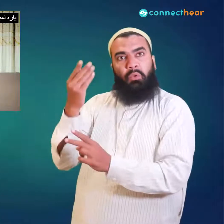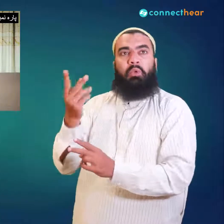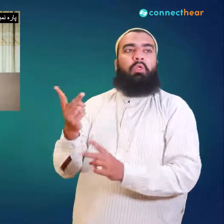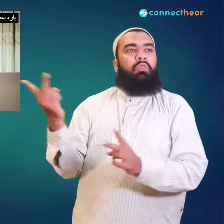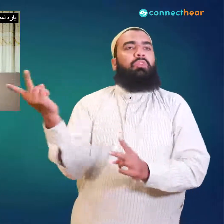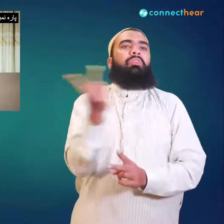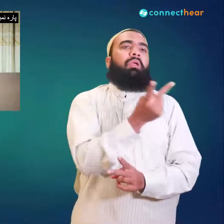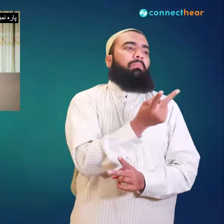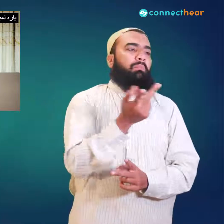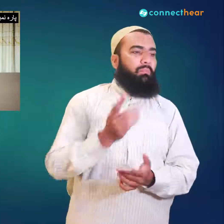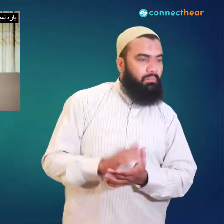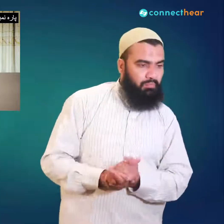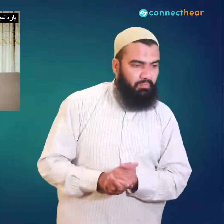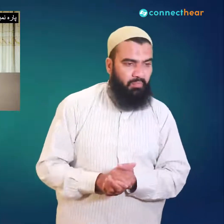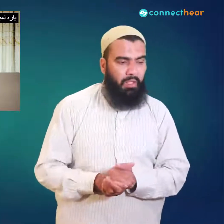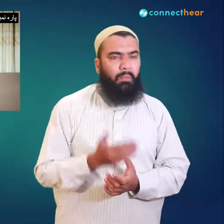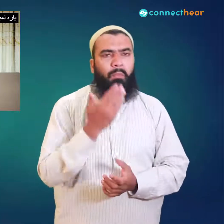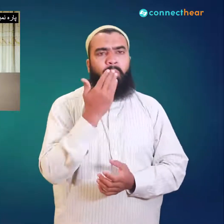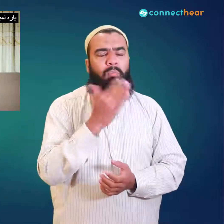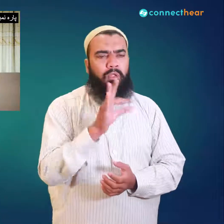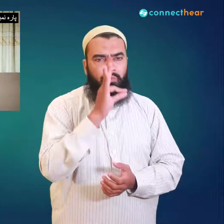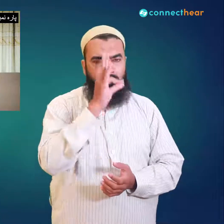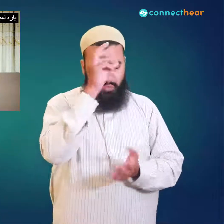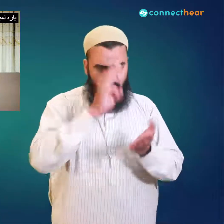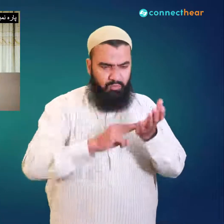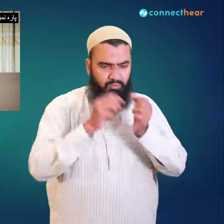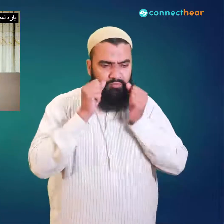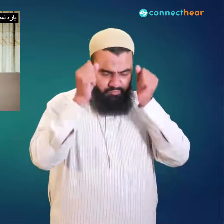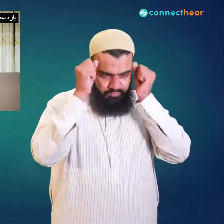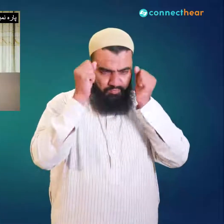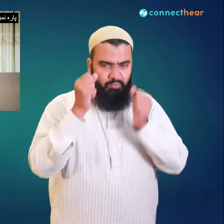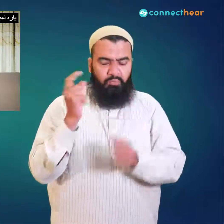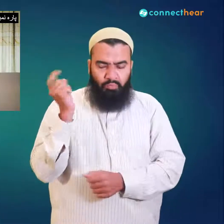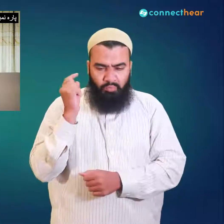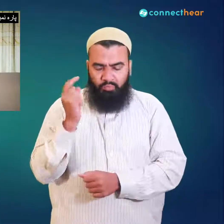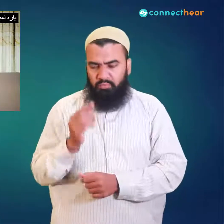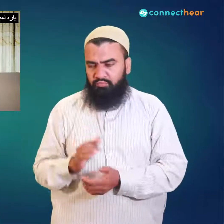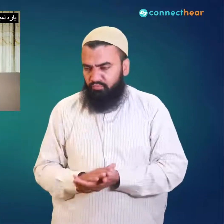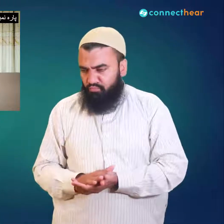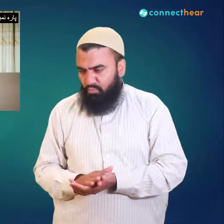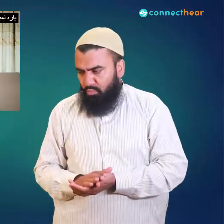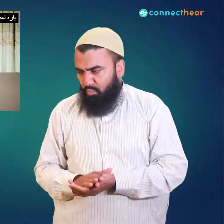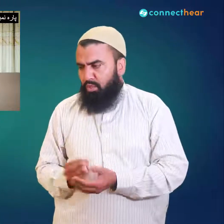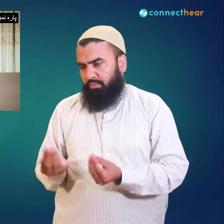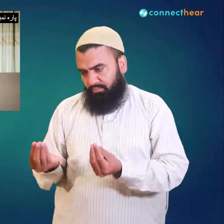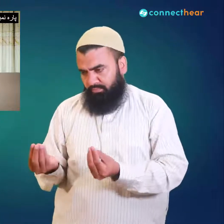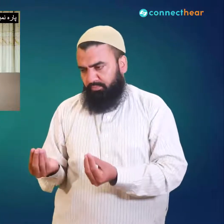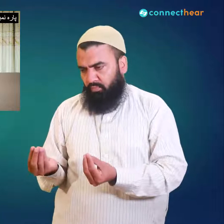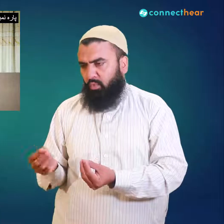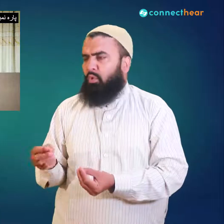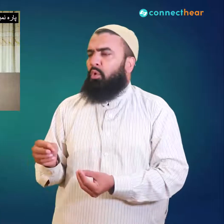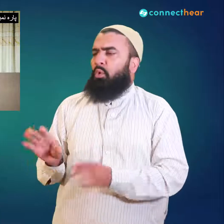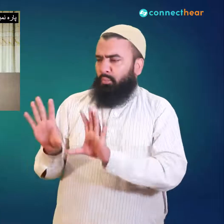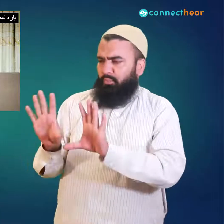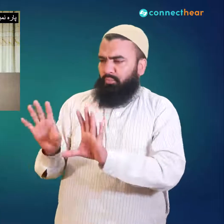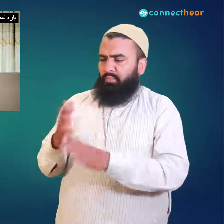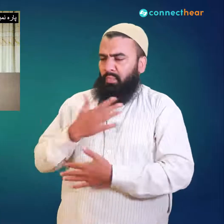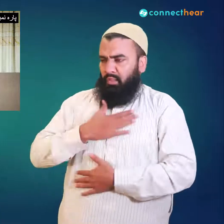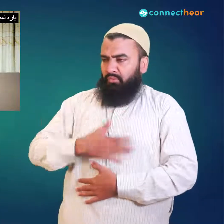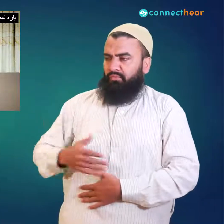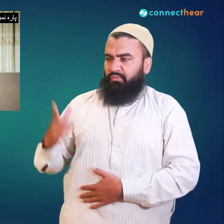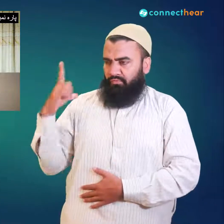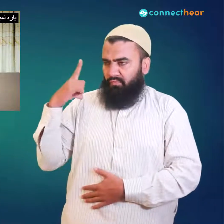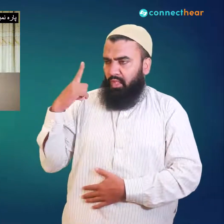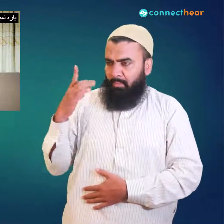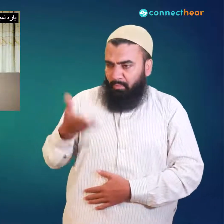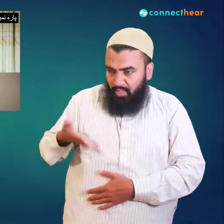علیہ وسلم اس وقت کسی غزوہ میں سفر پر تشریف لے جا رہے تھے، تو آپ صلی اللہ علیہ وسلم نے فرما دیا کہ میں واپسی